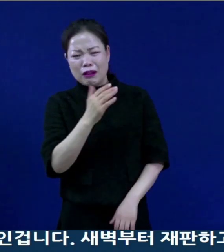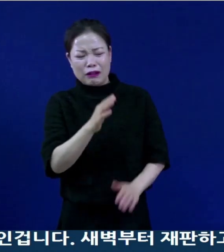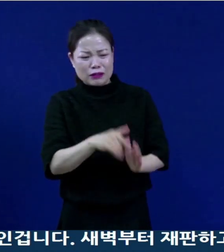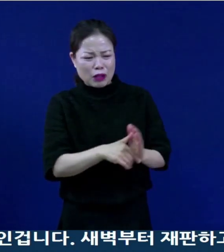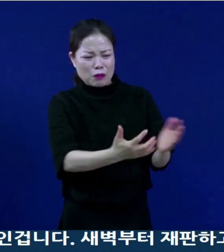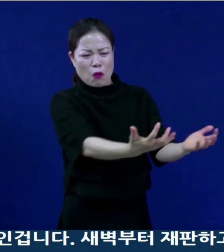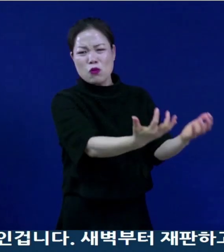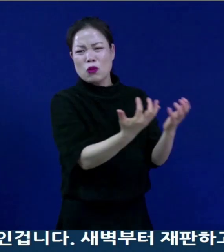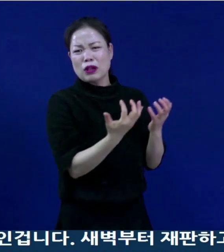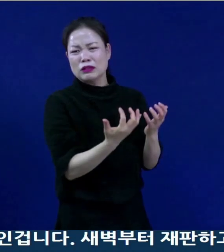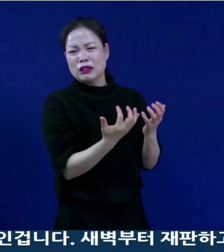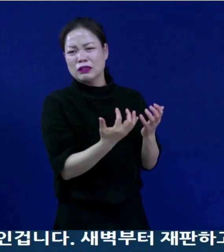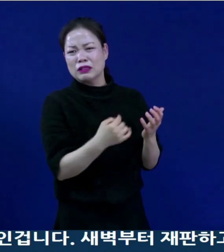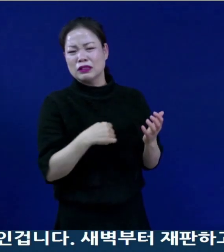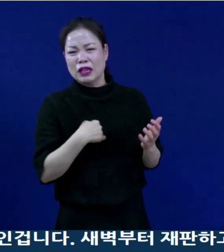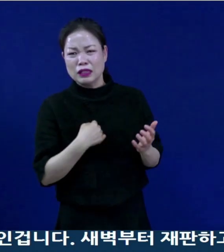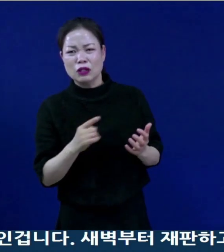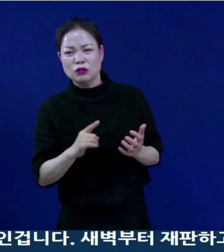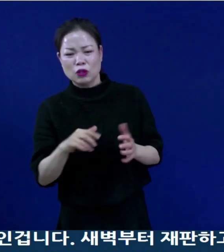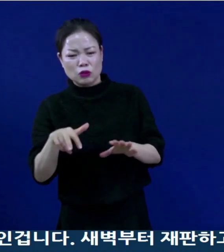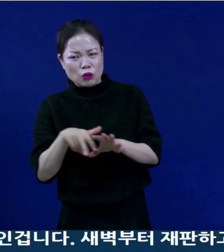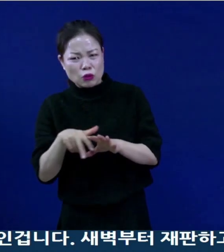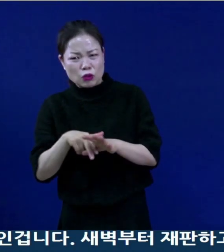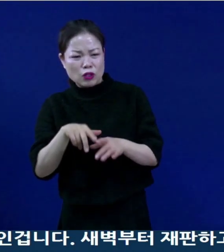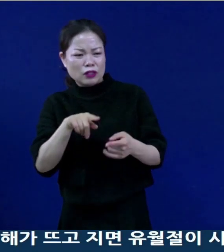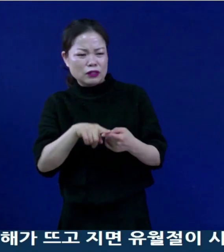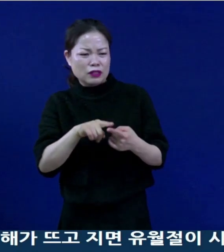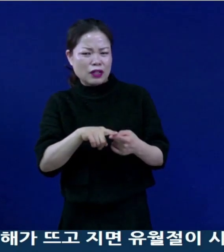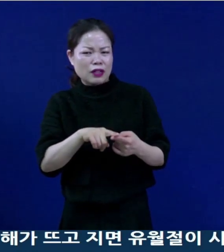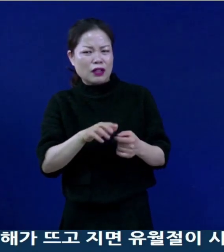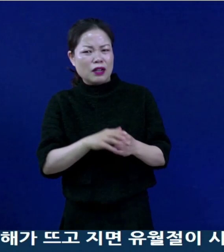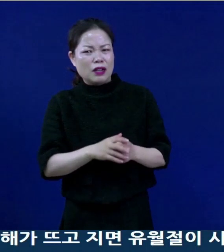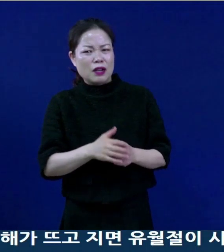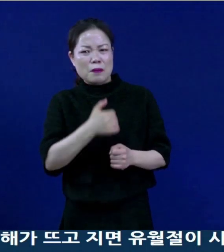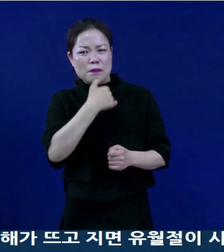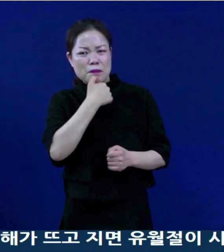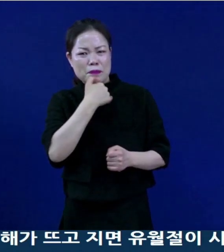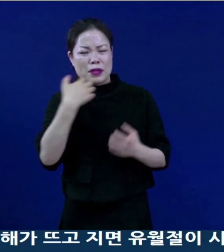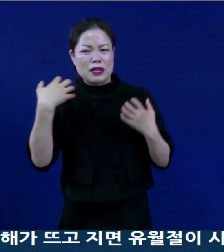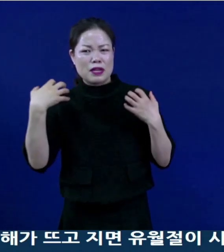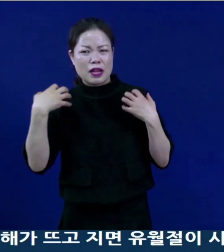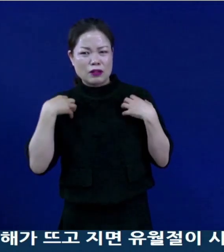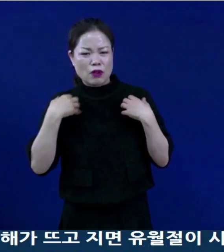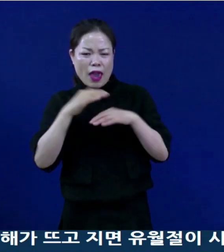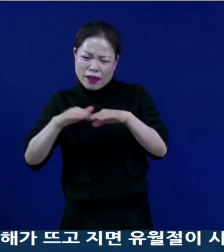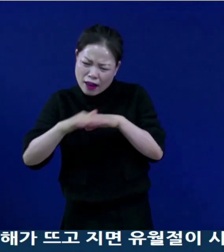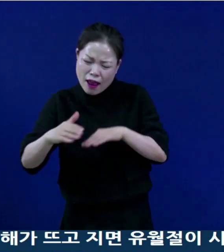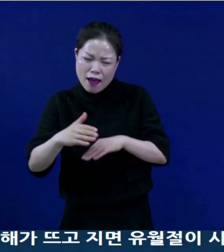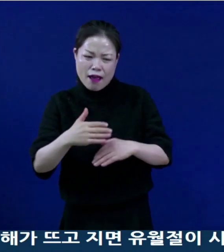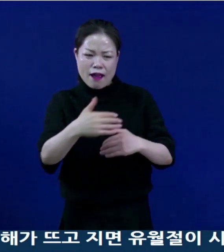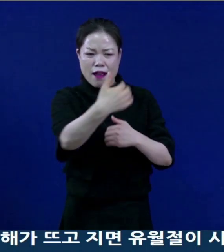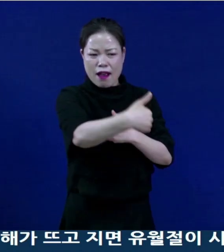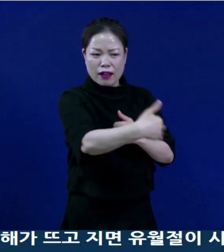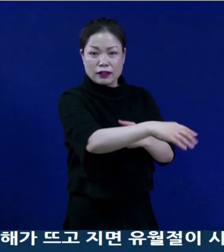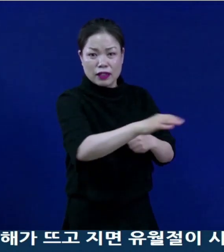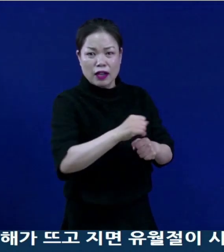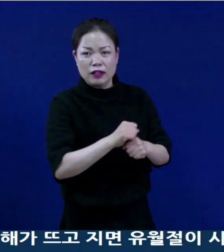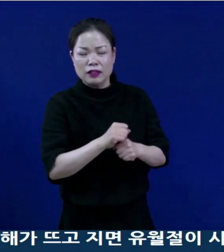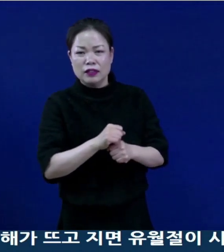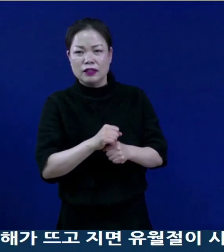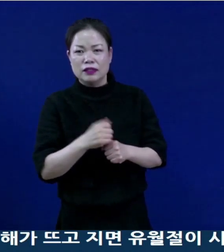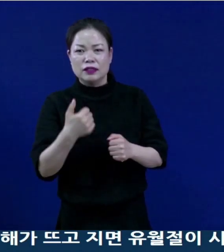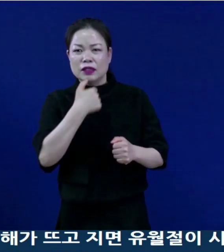되면 몰려와가지고 자기네 어떤 종교적인 걸 가지고 자꾸 빌라도로 처리하라 그러니까 빌라도가 귀찮아서 처음엔